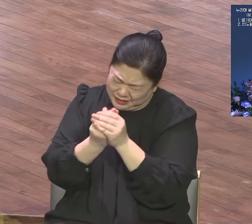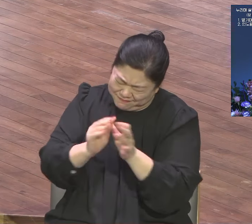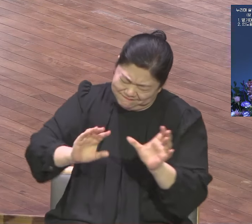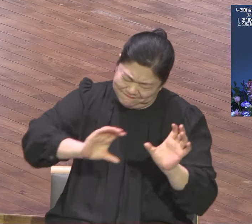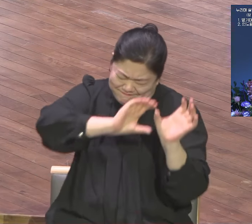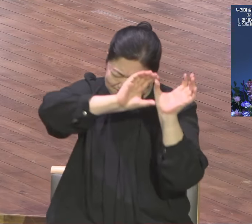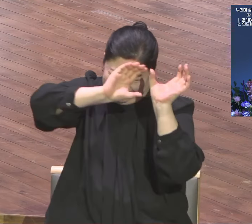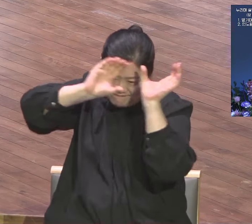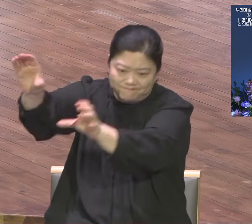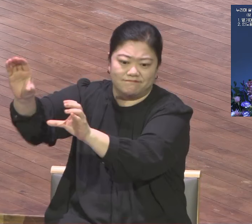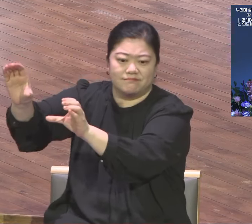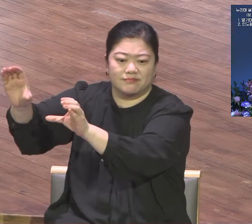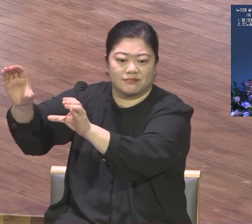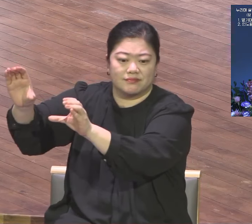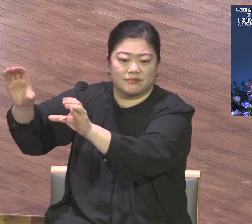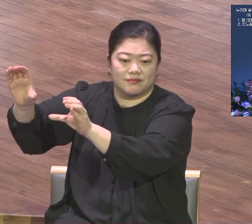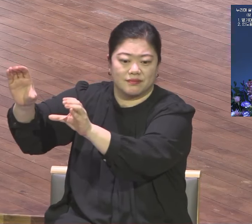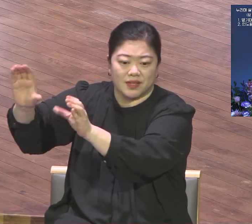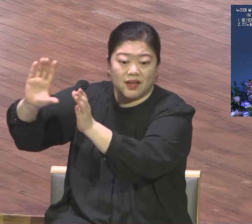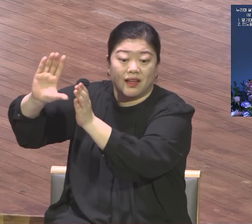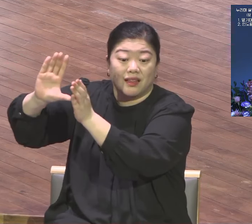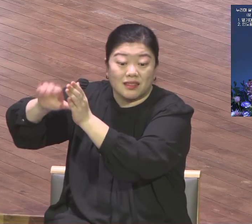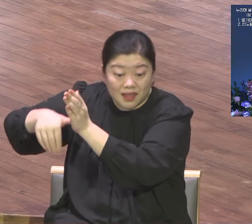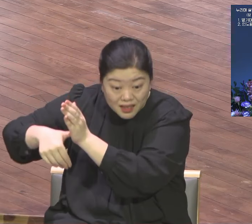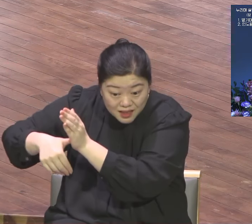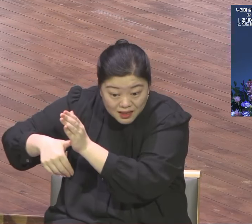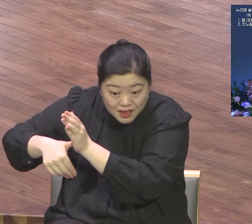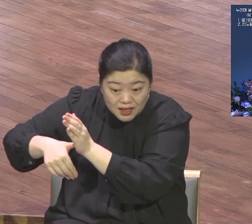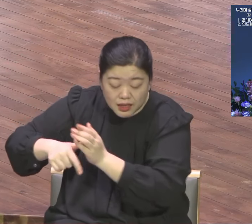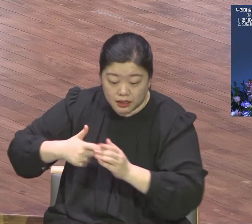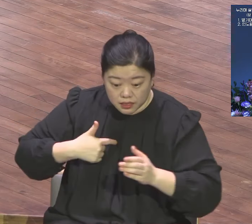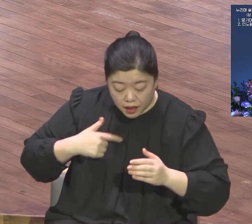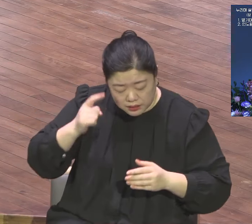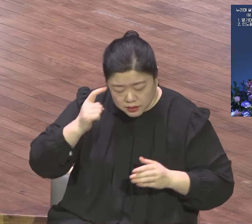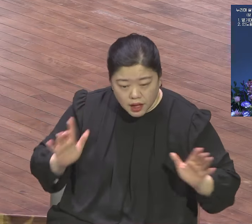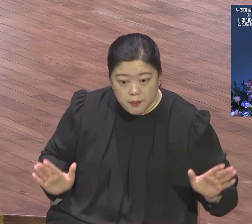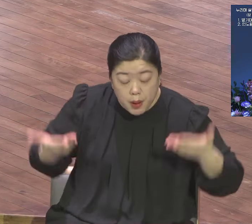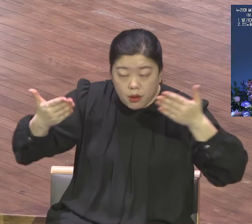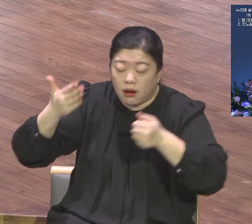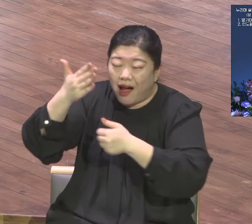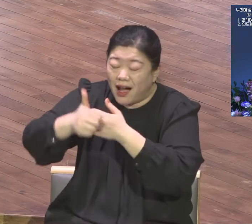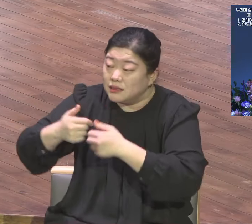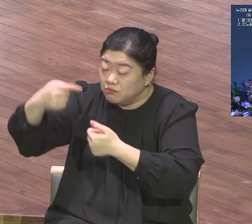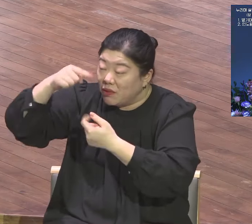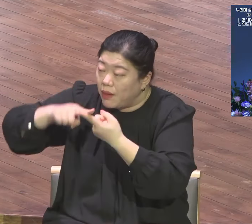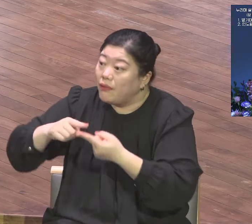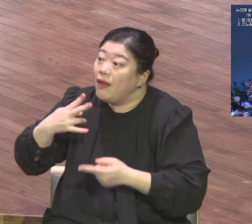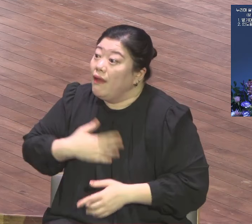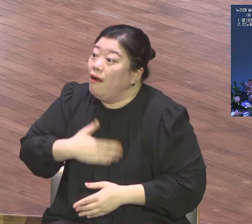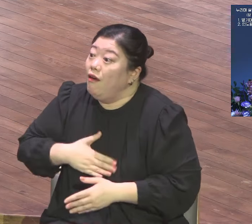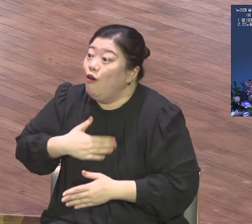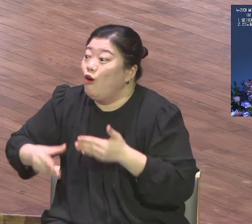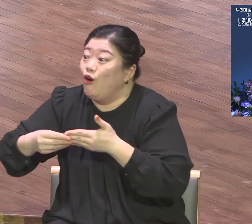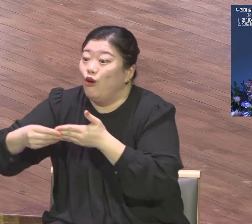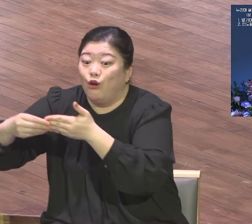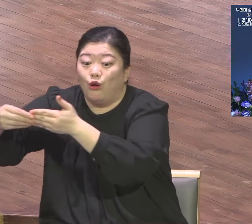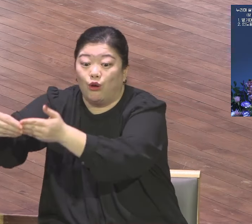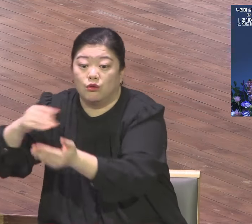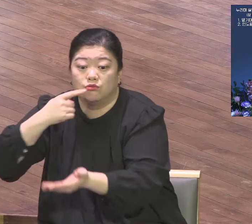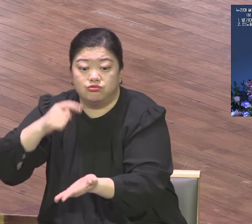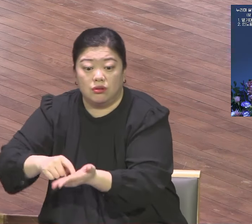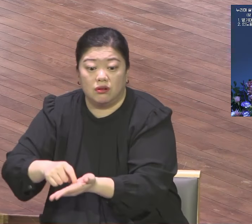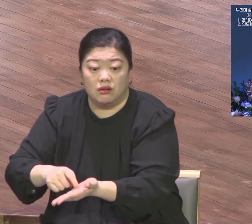맡길 때 내 계산 하나도 없어. 내 생각도 없어. 다 그냥 맡겨. 말씀 따라 그냥 가는 거야. 그냥